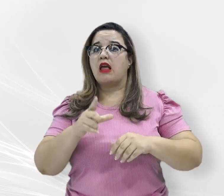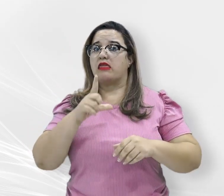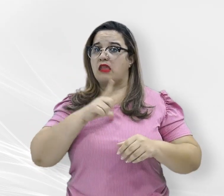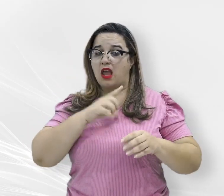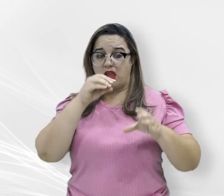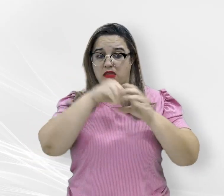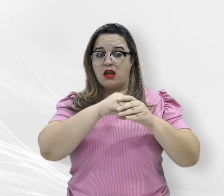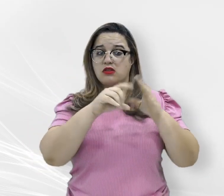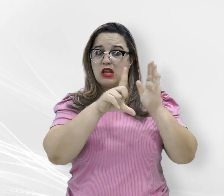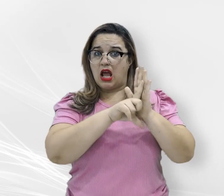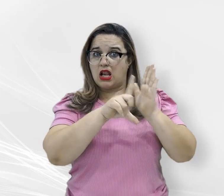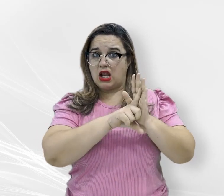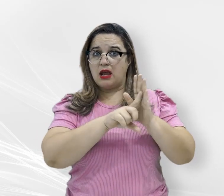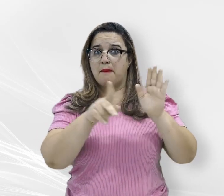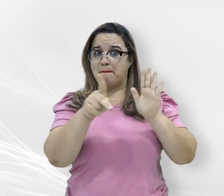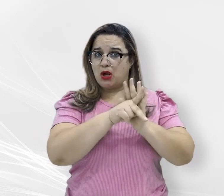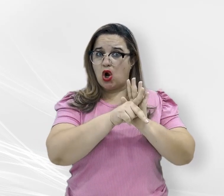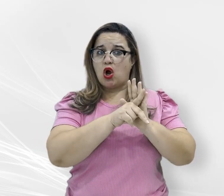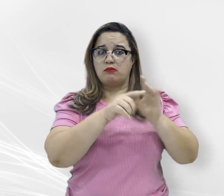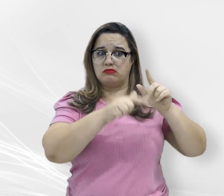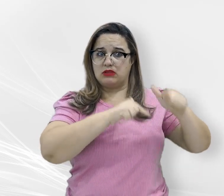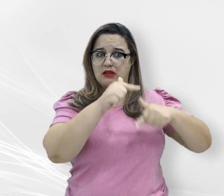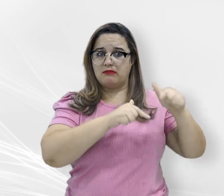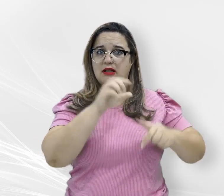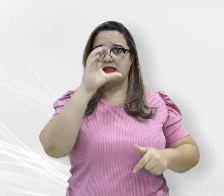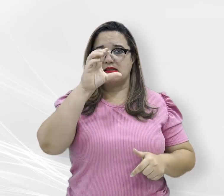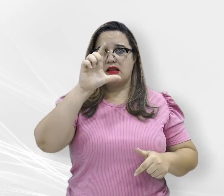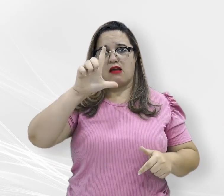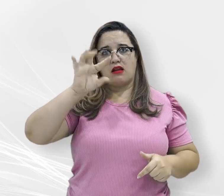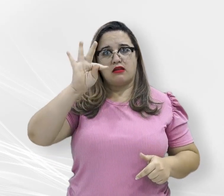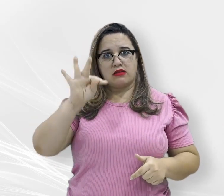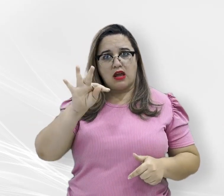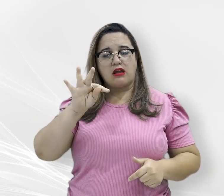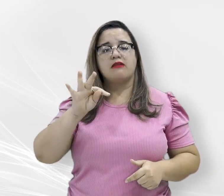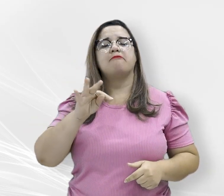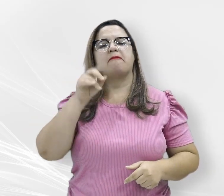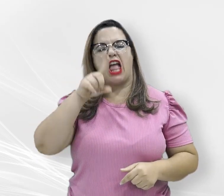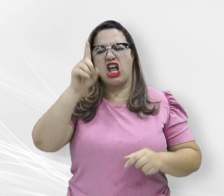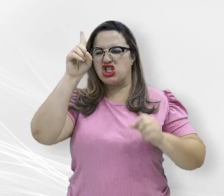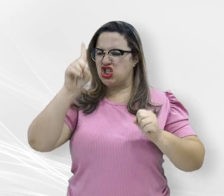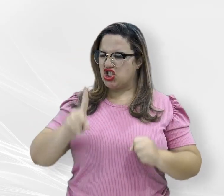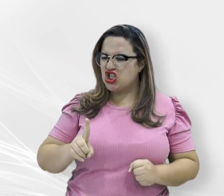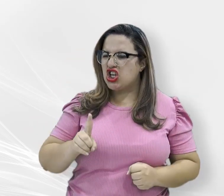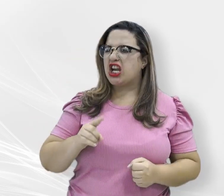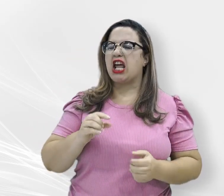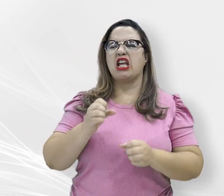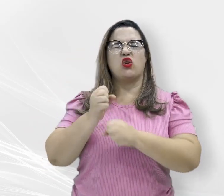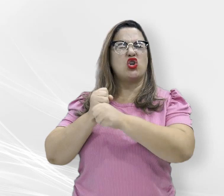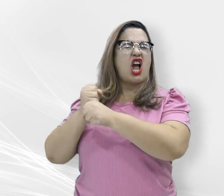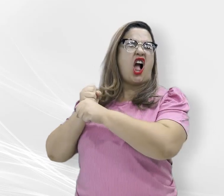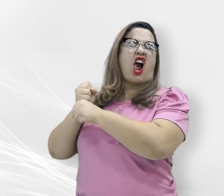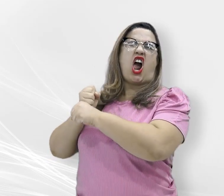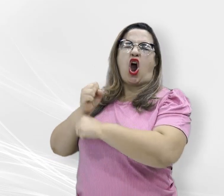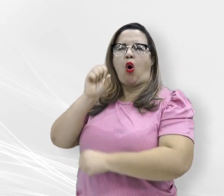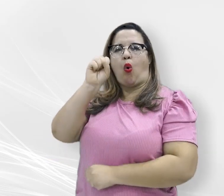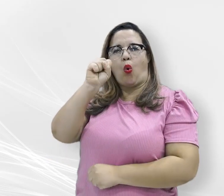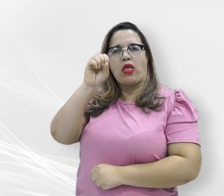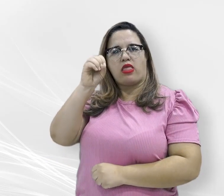Trabalho, CLT, de 1943. Portanto, é um direito com quase 80 anos de tradição no Brasil, proporcionando